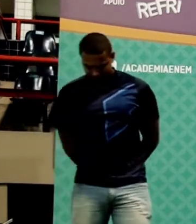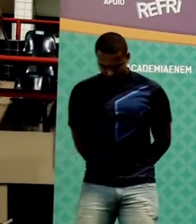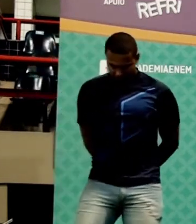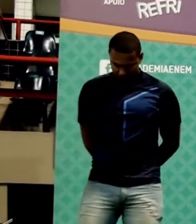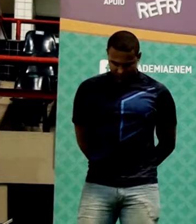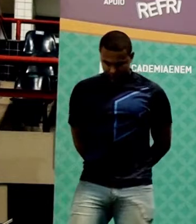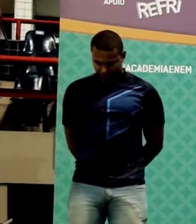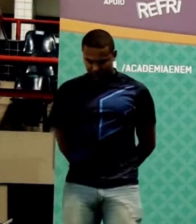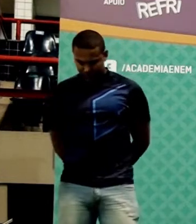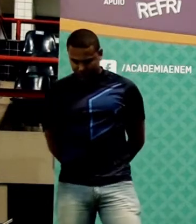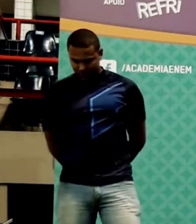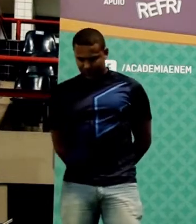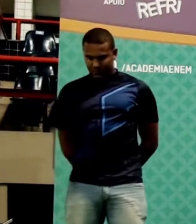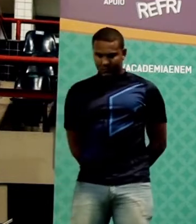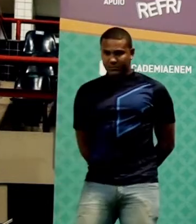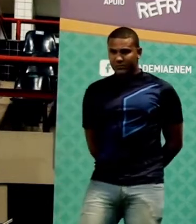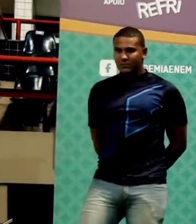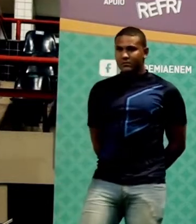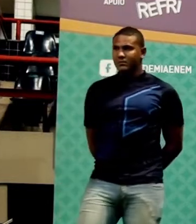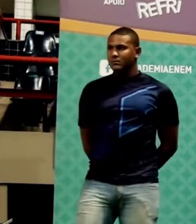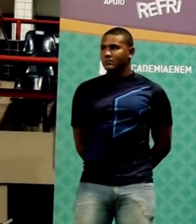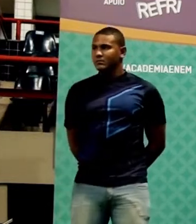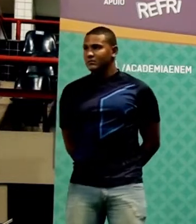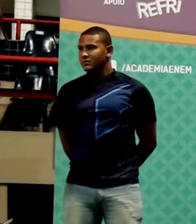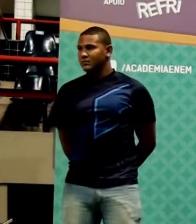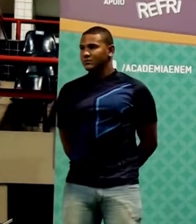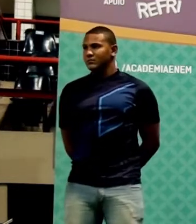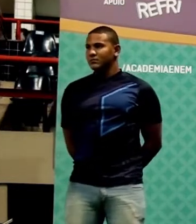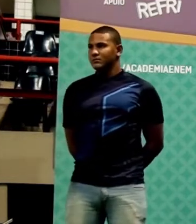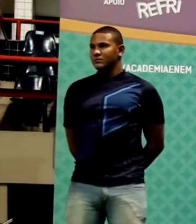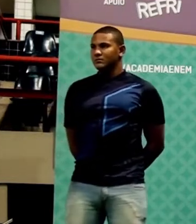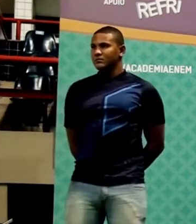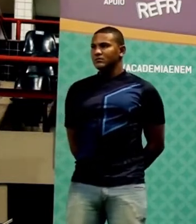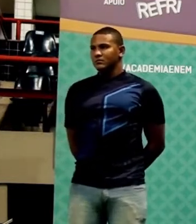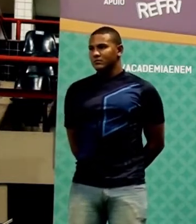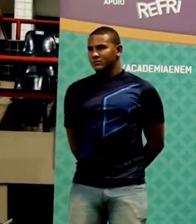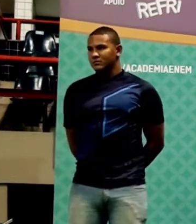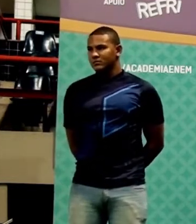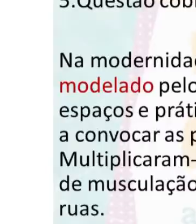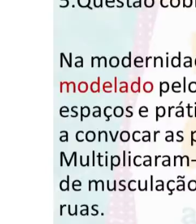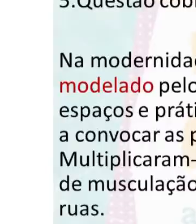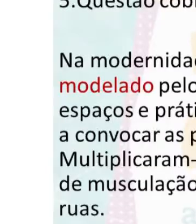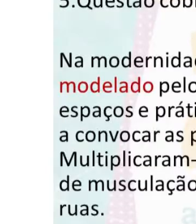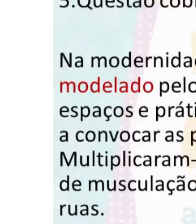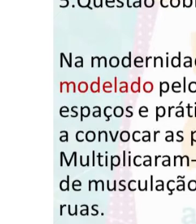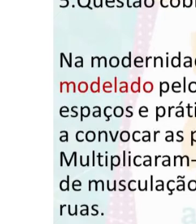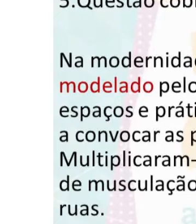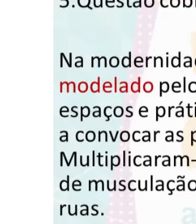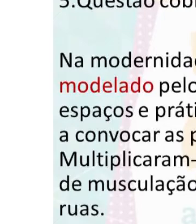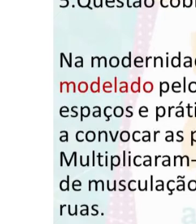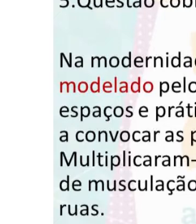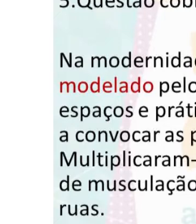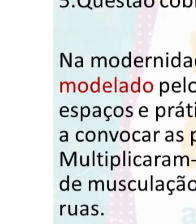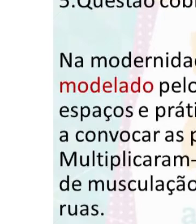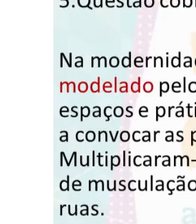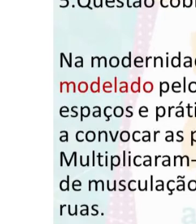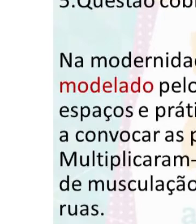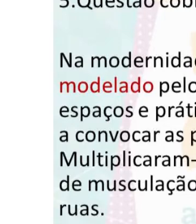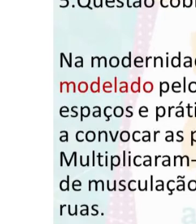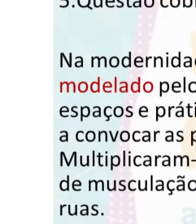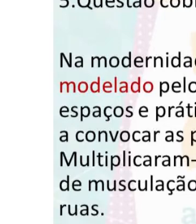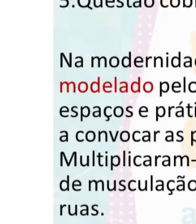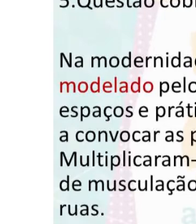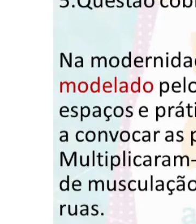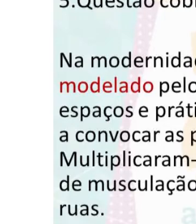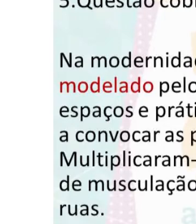Vamos ver a questão 5. Ela começa na página 8, lá embaixo. Na modernidade, o corpo foi descoberto,